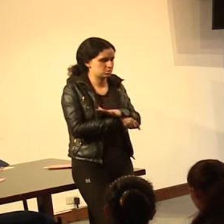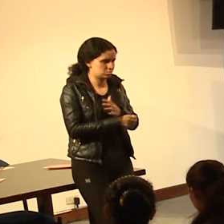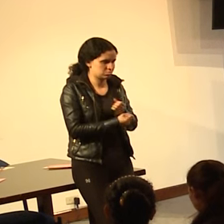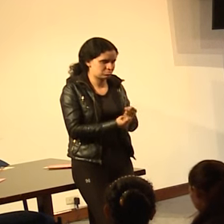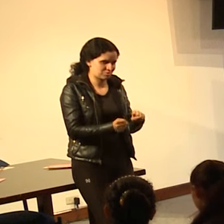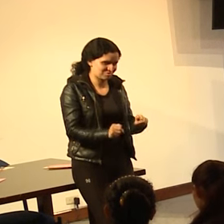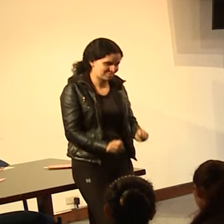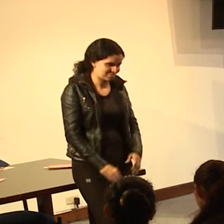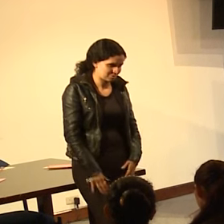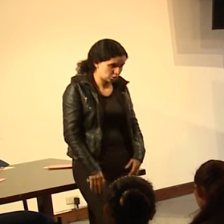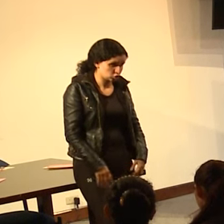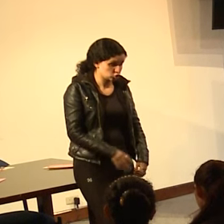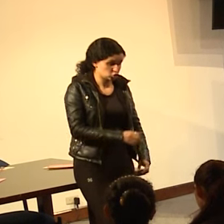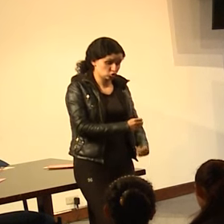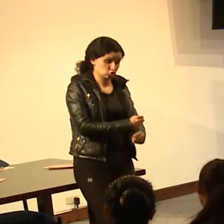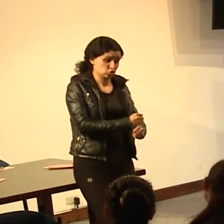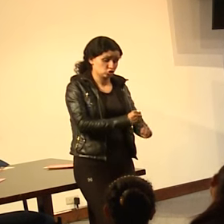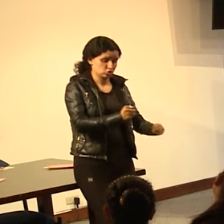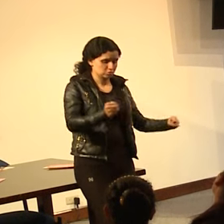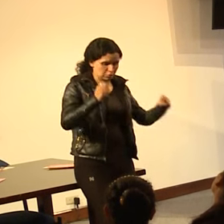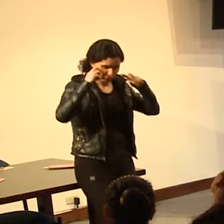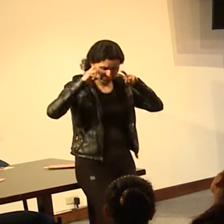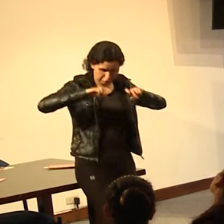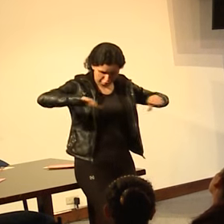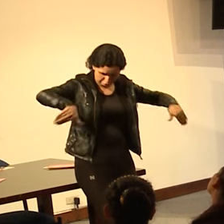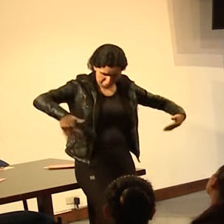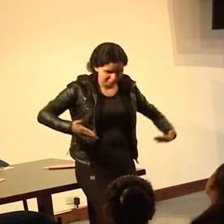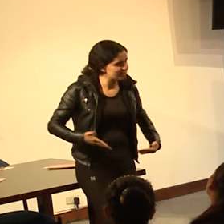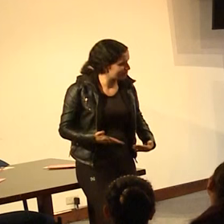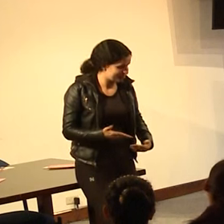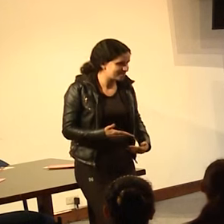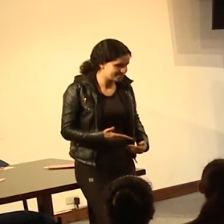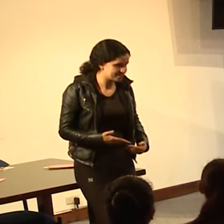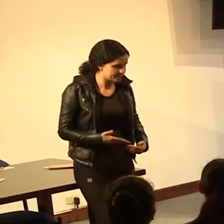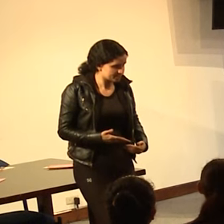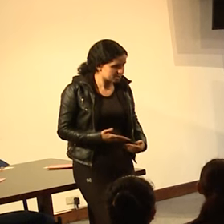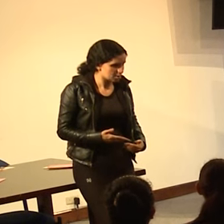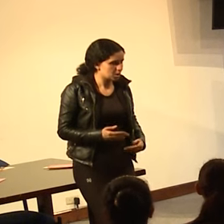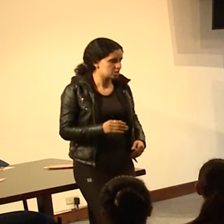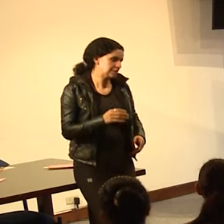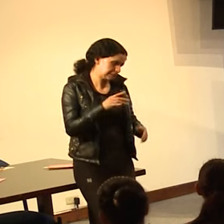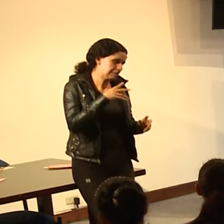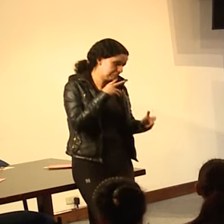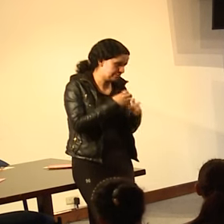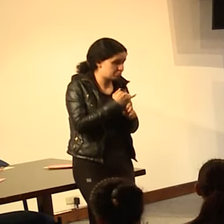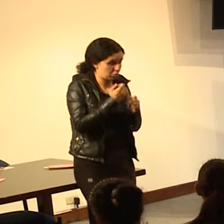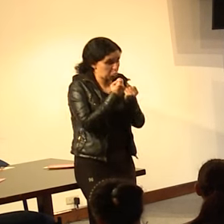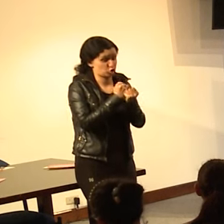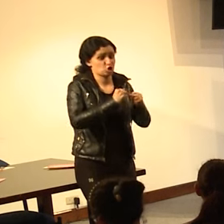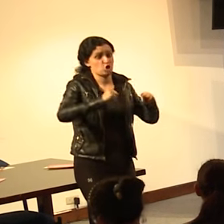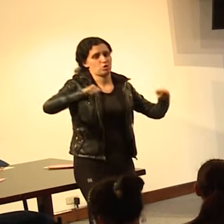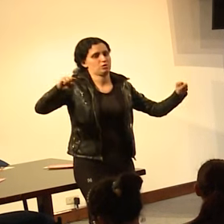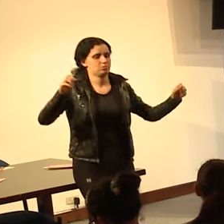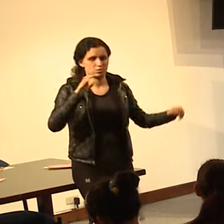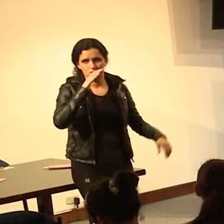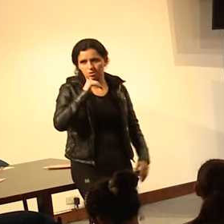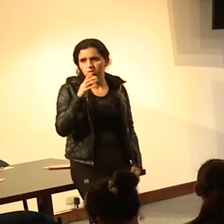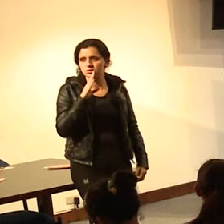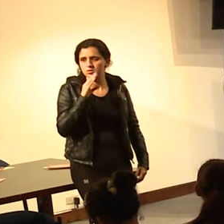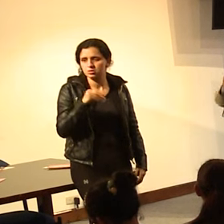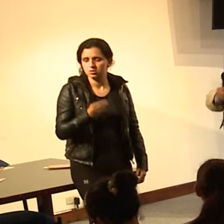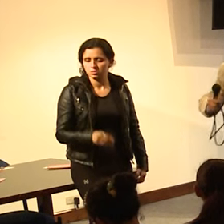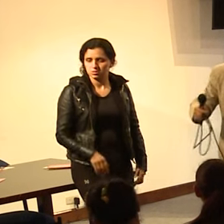Se la puede poner difícil, pero no se la puede poner imposible. Sí, la idea siempre es llevarlo un poquito más allá para hacerlo. ¿Alguien más?